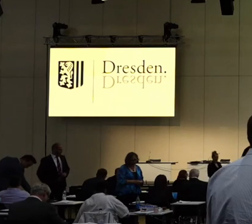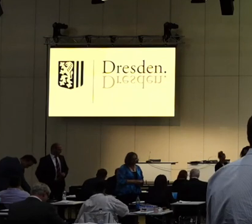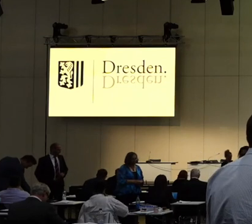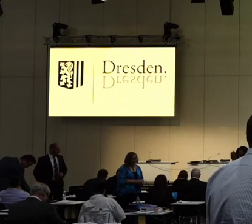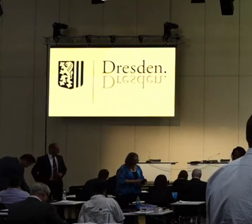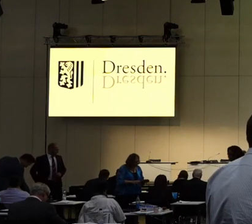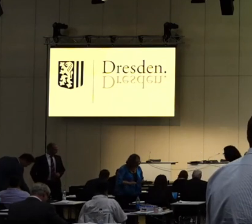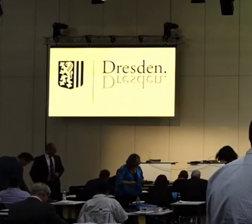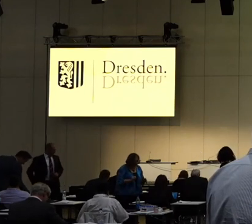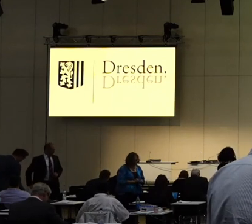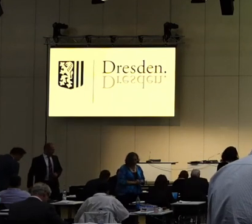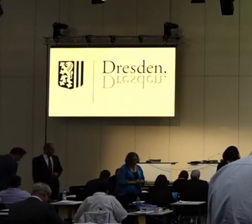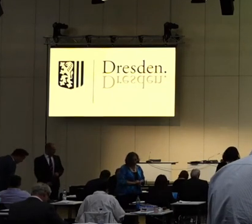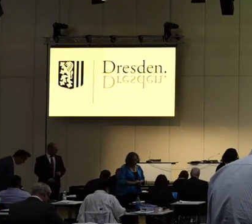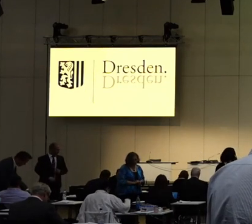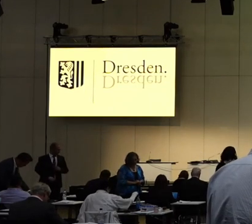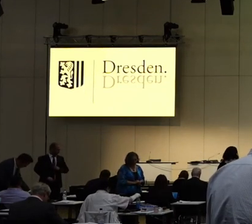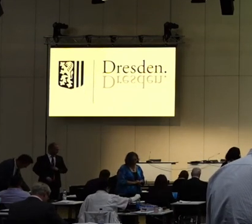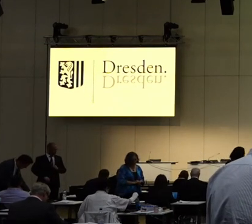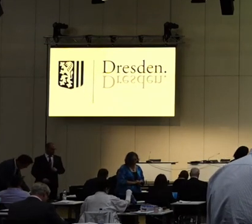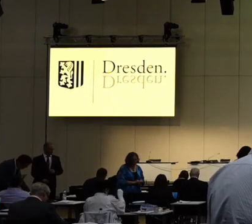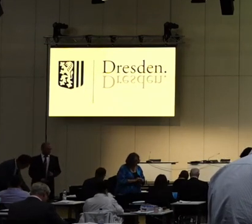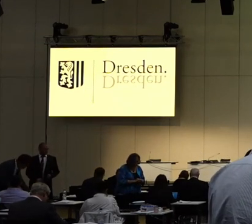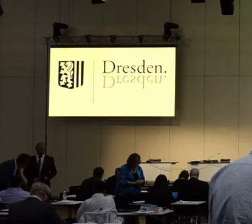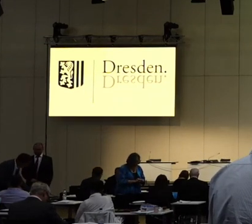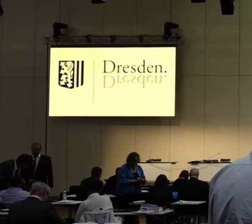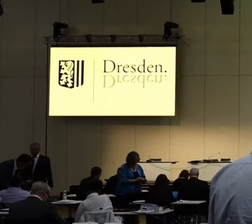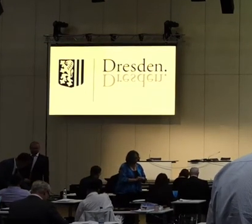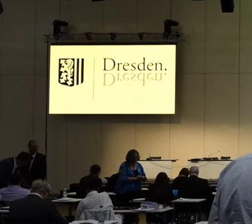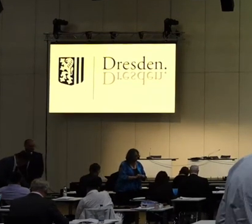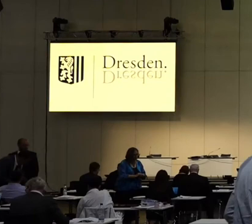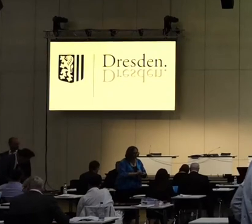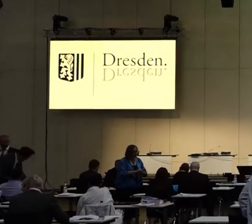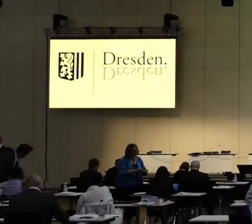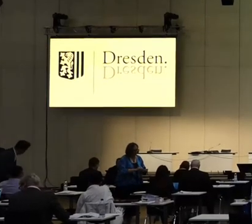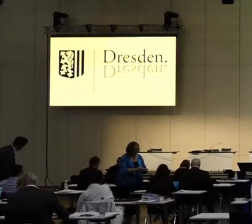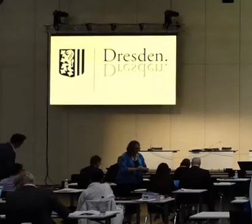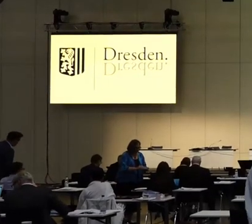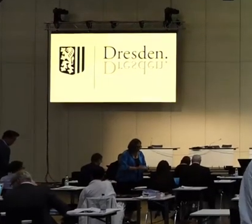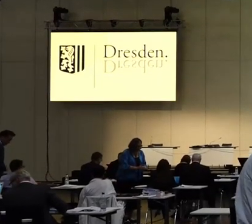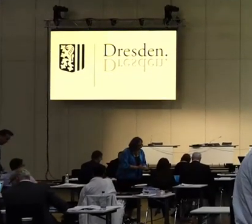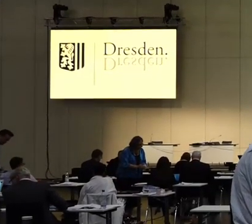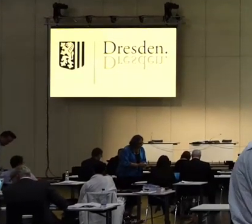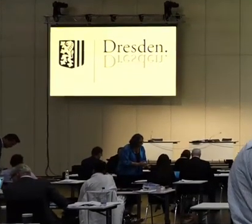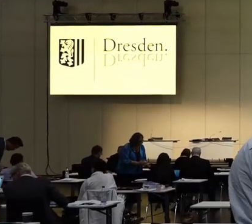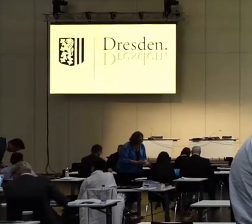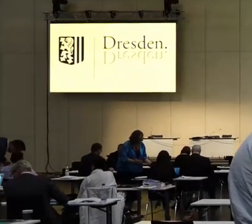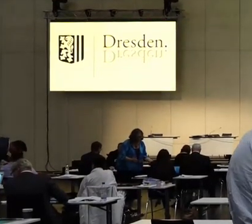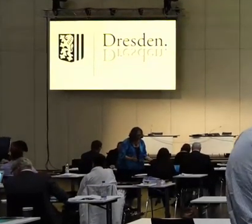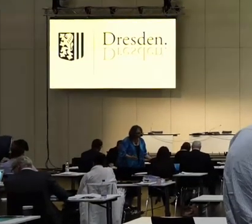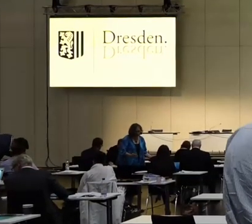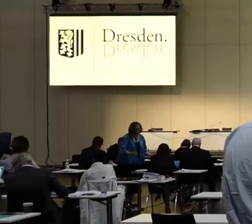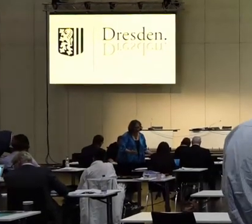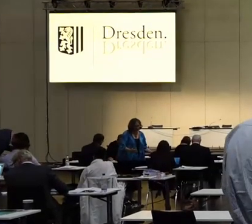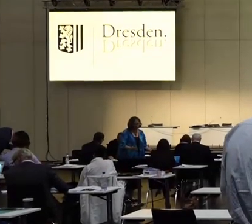Sitzung. Ist aus der Auszeit nochmal Anträge, die gestellt werden, entstanden? Ist nicht,